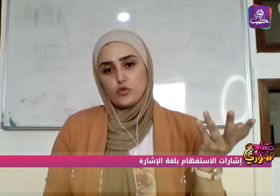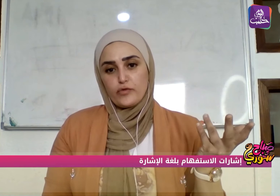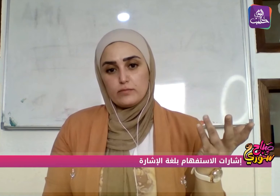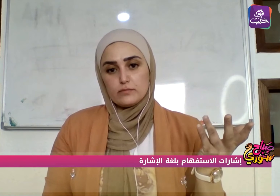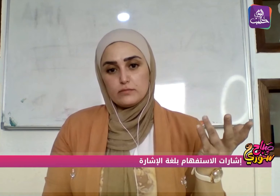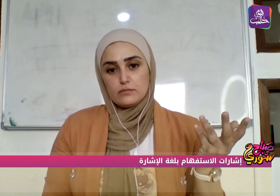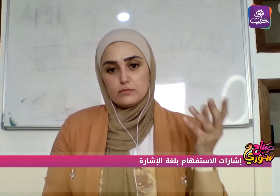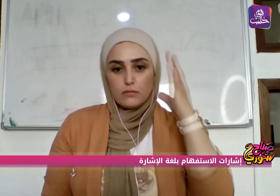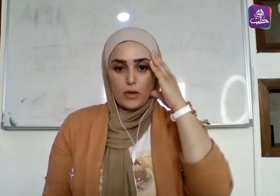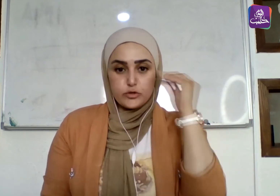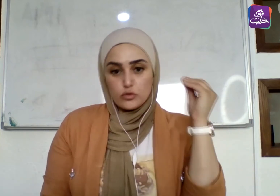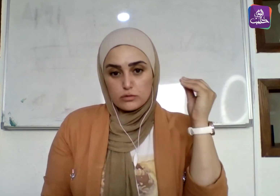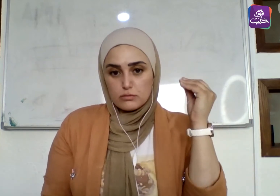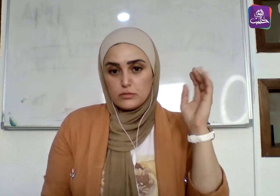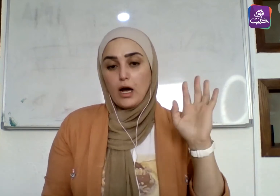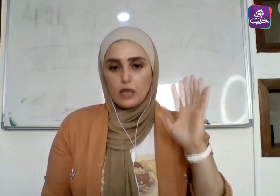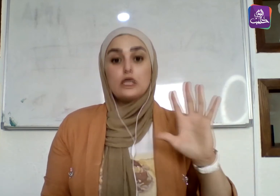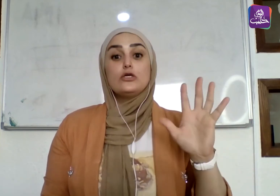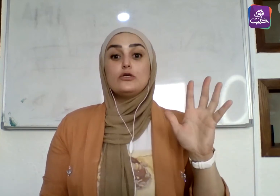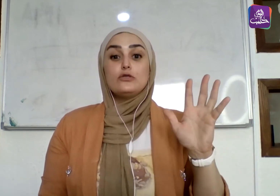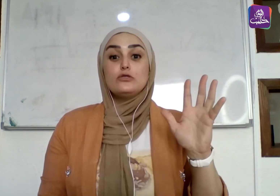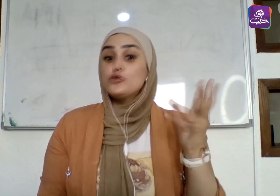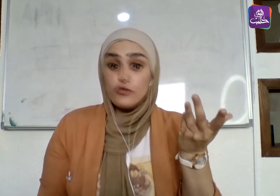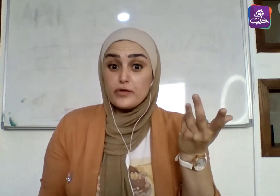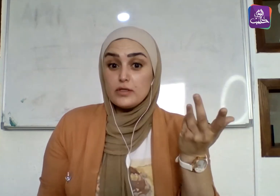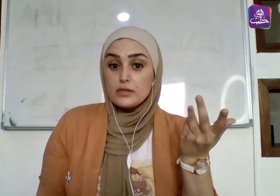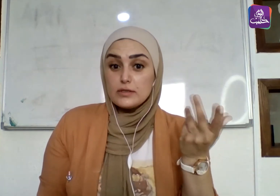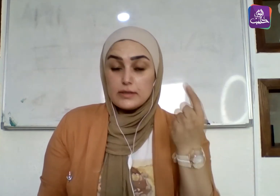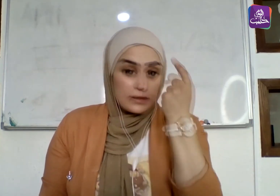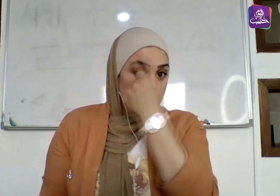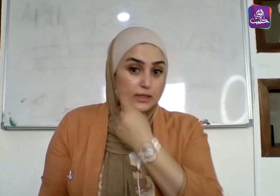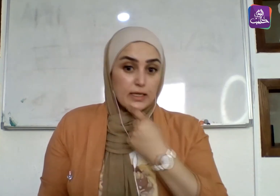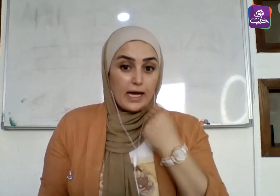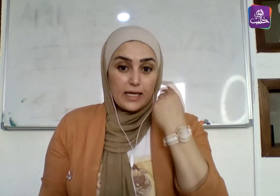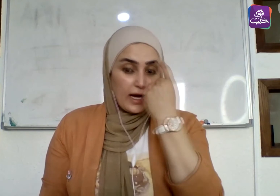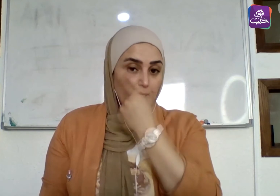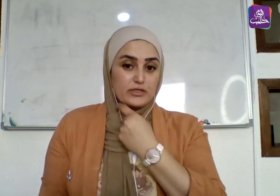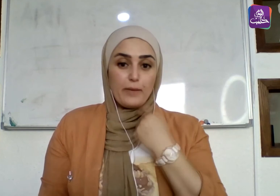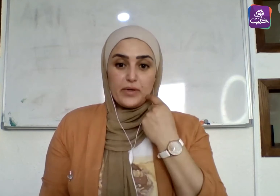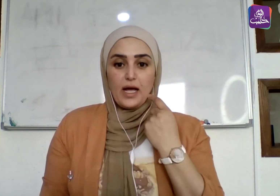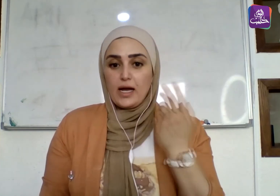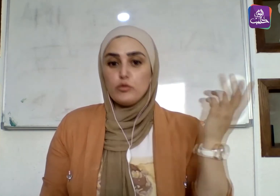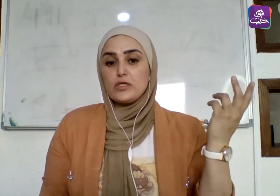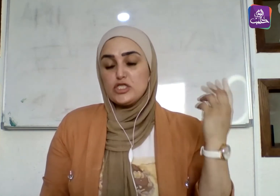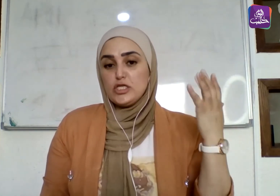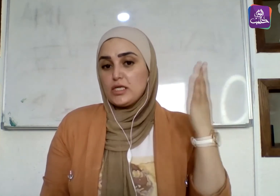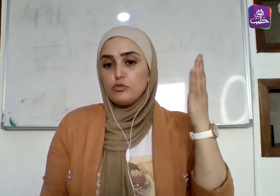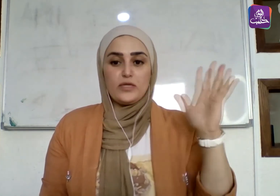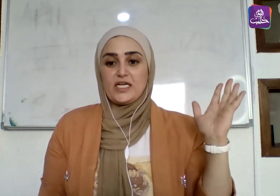في مبسوط، لا شو في، هاي لحالها بتعبر لحالها، ممكن نجي نحكي بدون ما استخدم